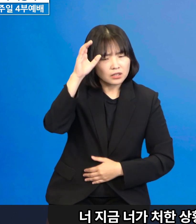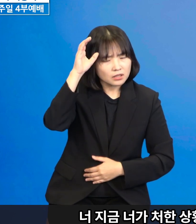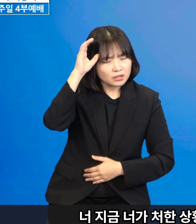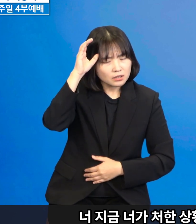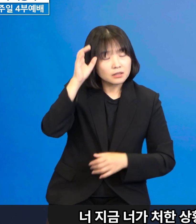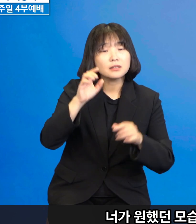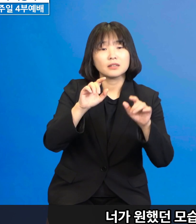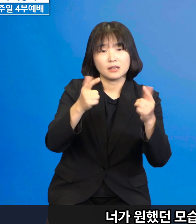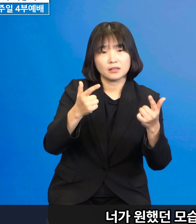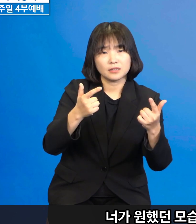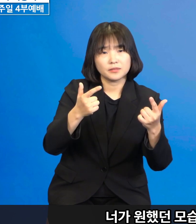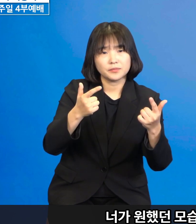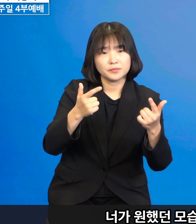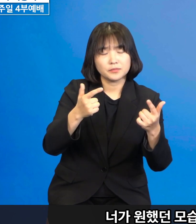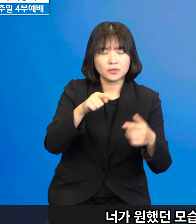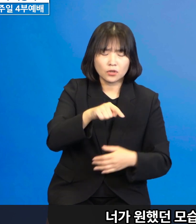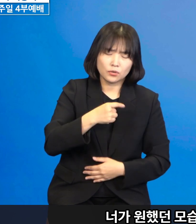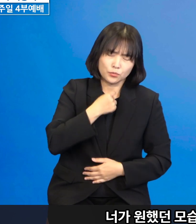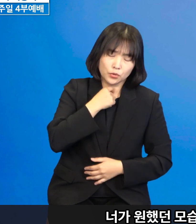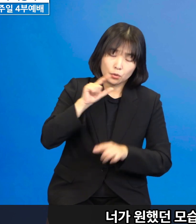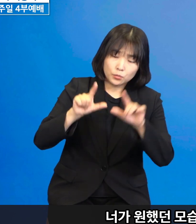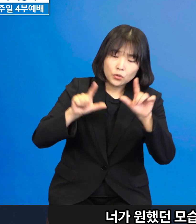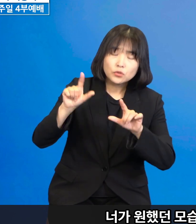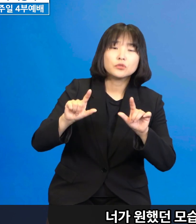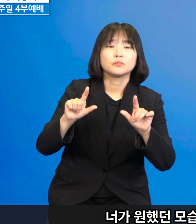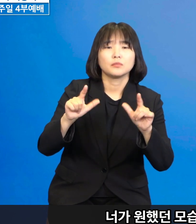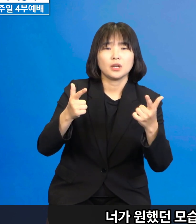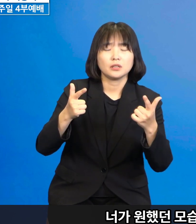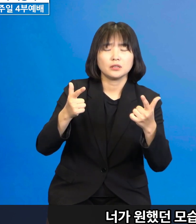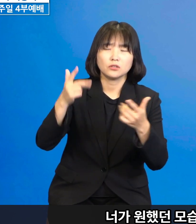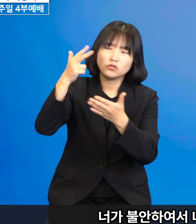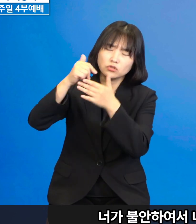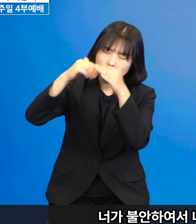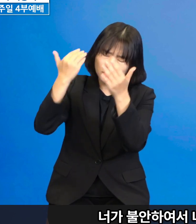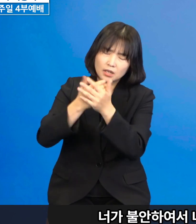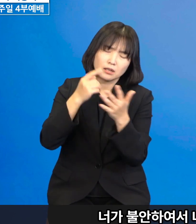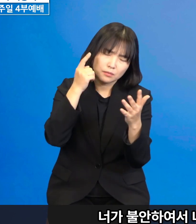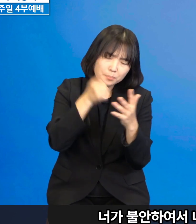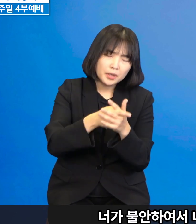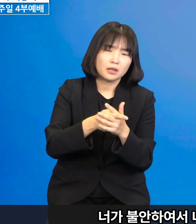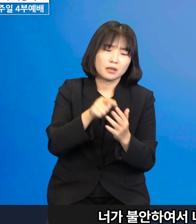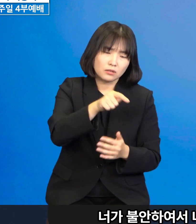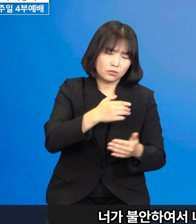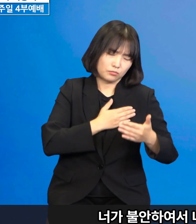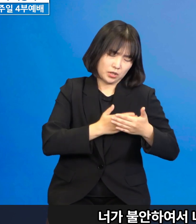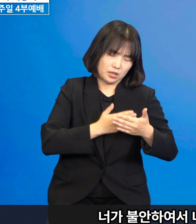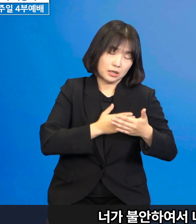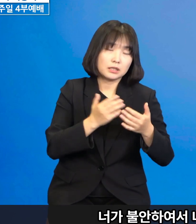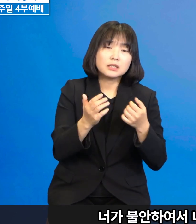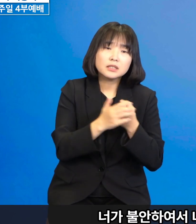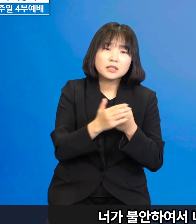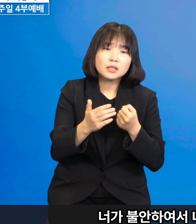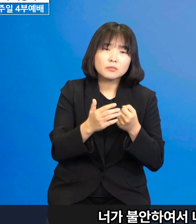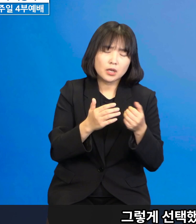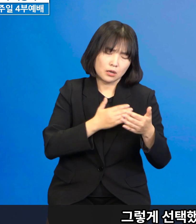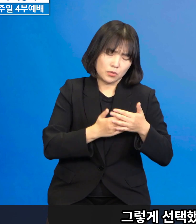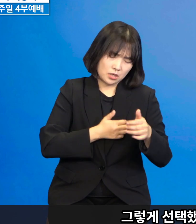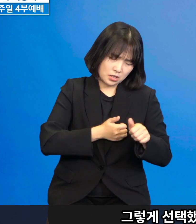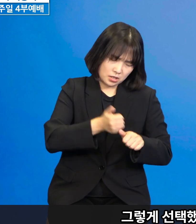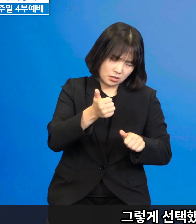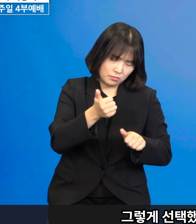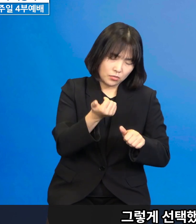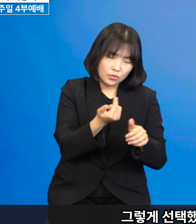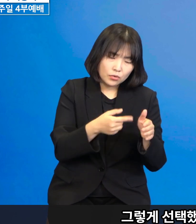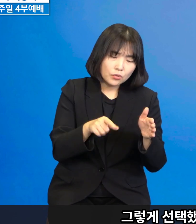아니잖아. 너가 원했던 모습 아닌 거 나도 다 안다. 너가 불안하여서, 너가 불안을 극복하고자